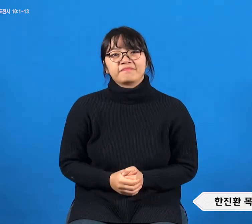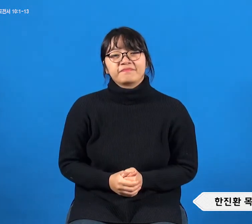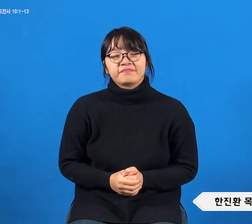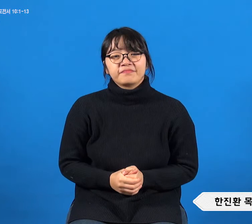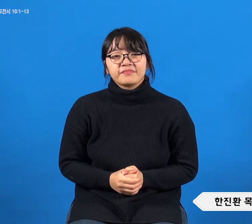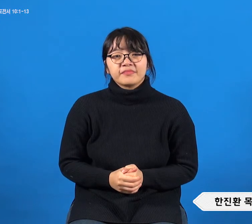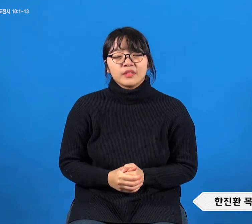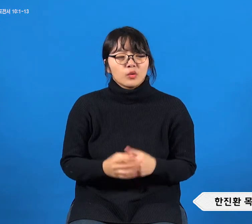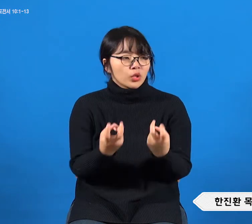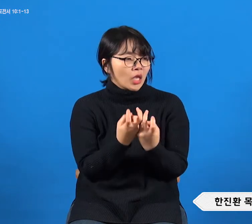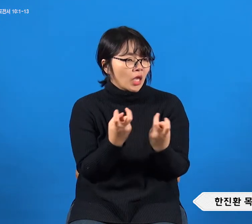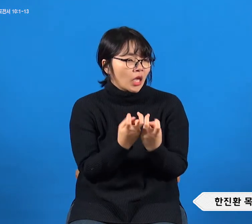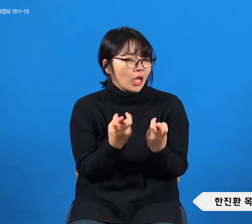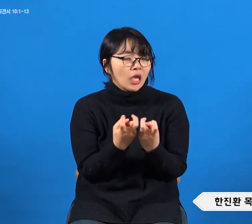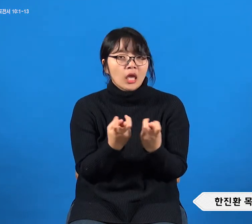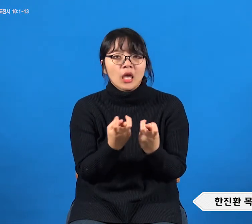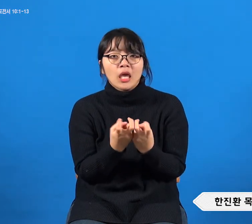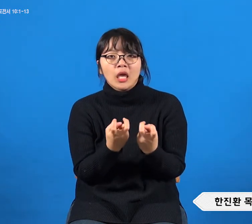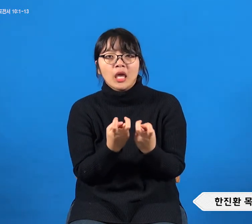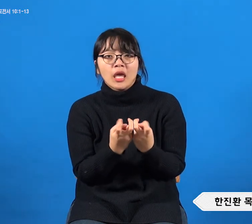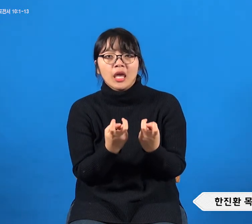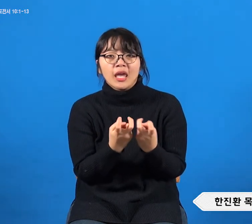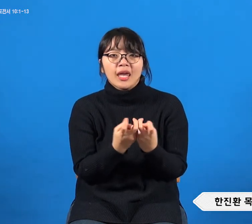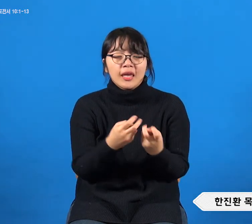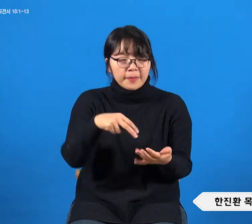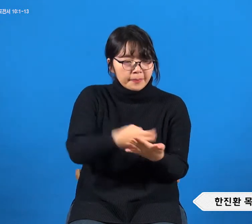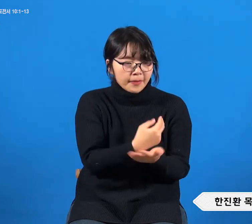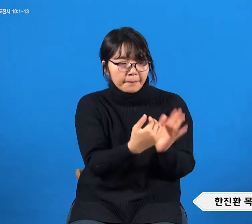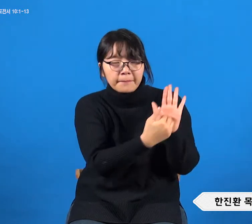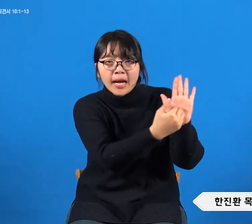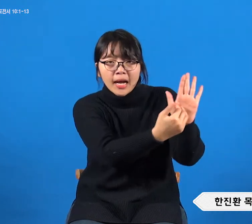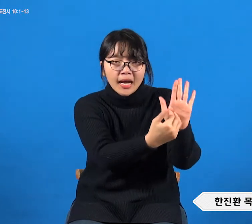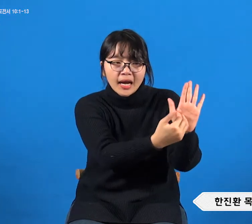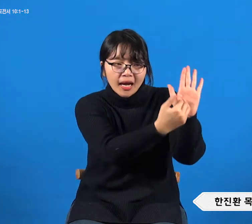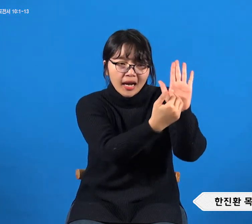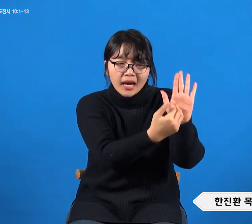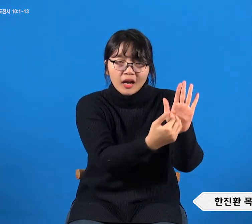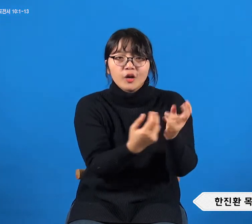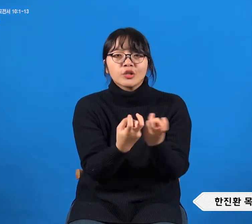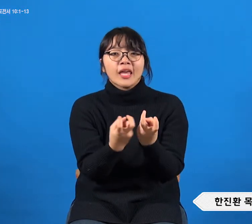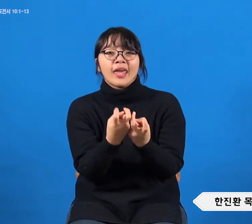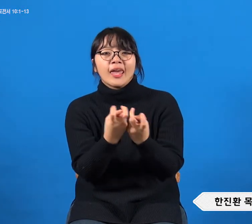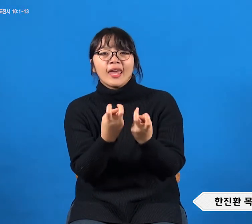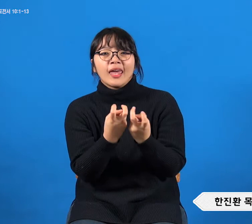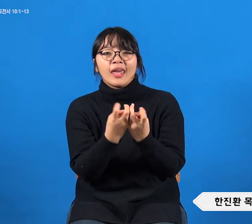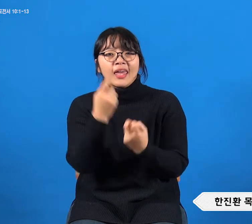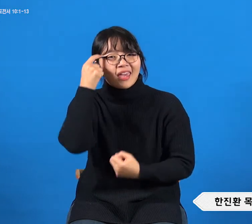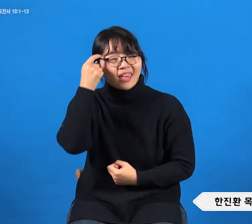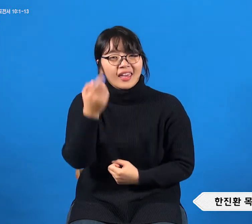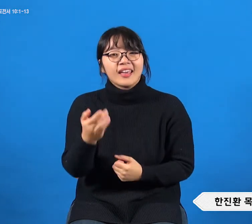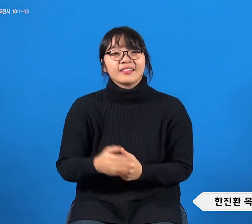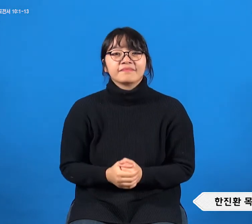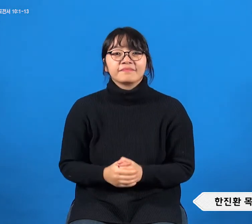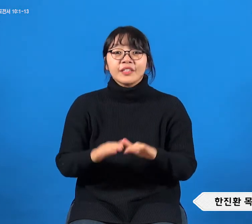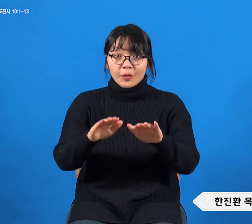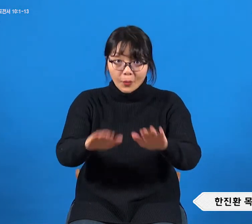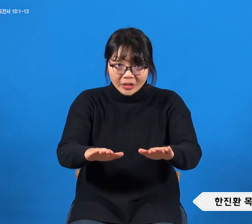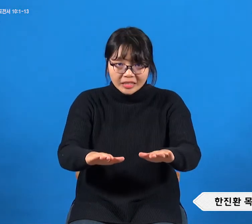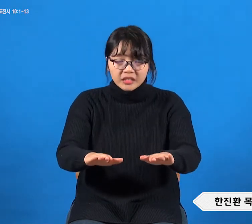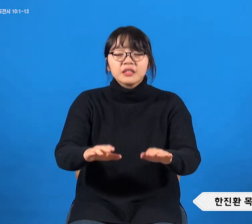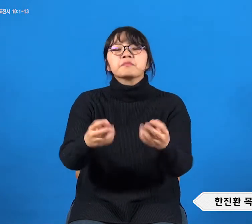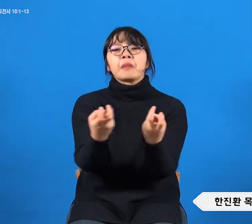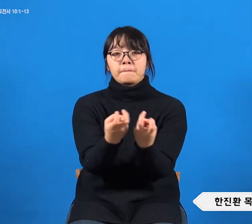어떻게 하는 것이 넘어지지 않는 것일까? 넘어지지 않기 위해서는 어떻게 해야 할까? 오늘은